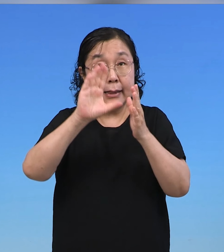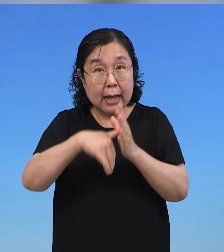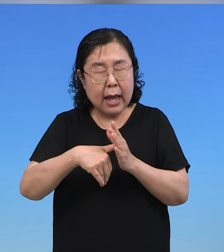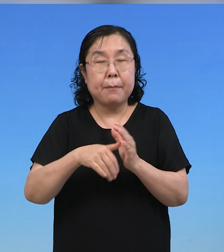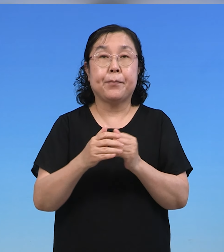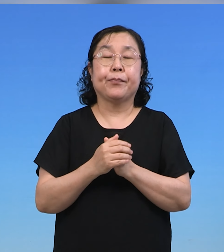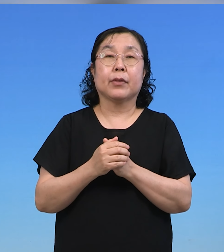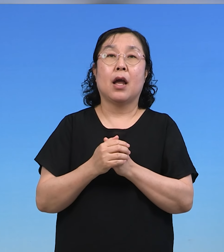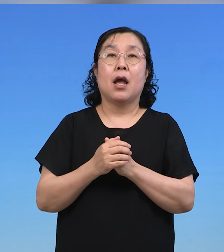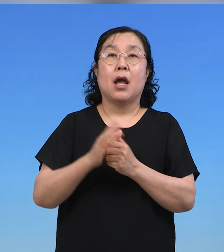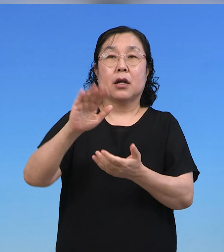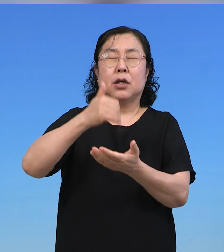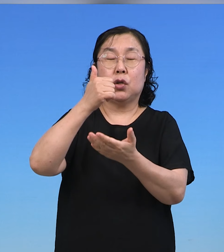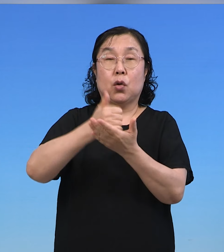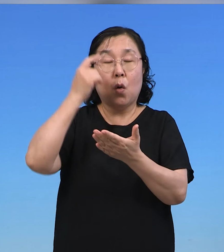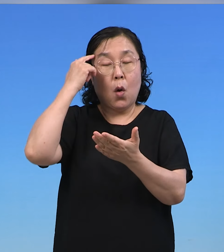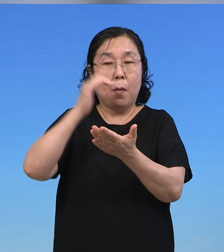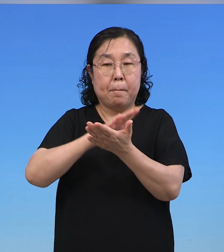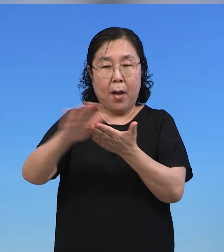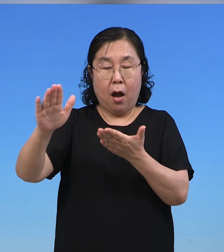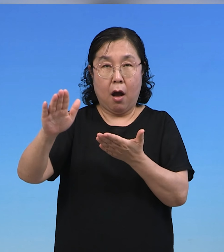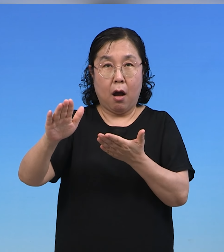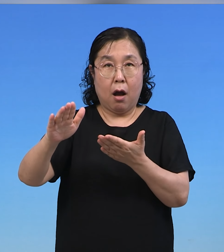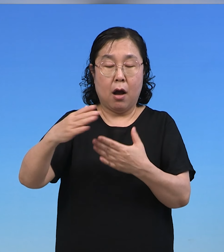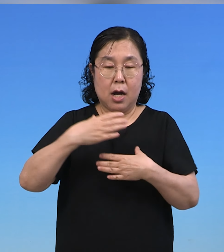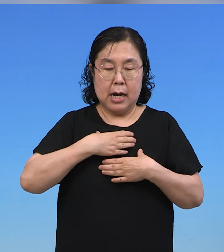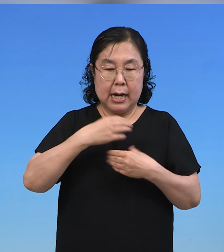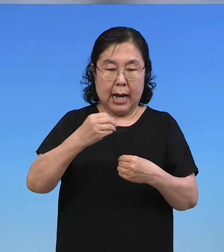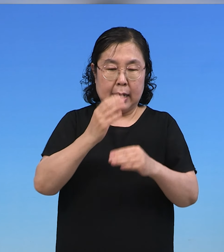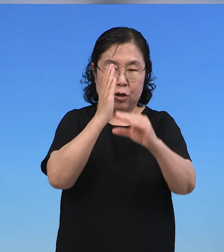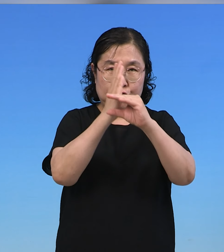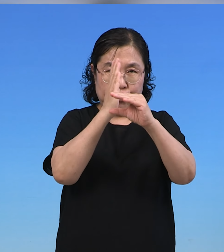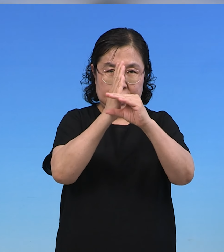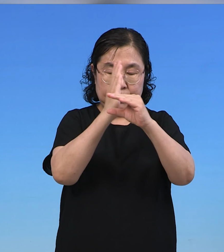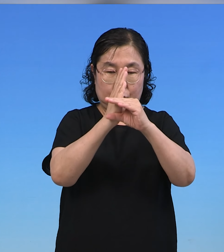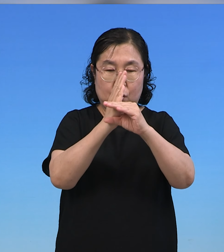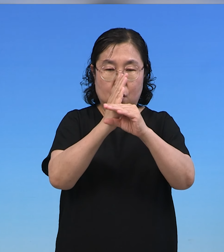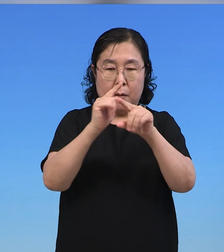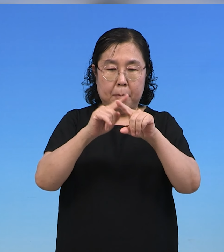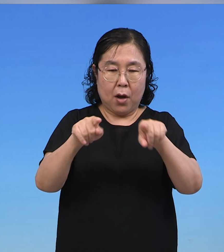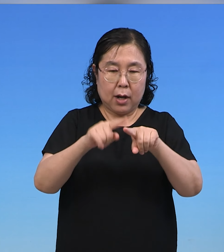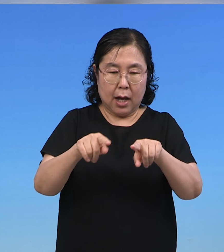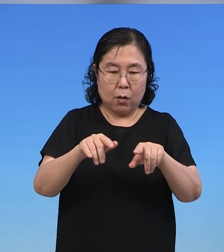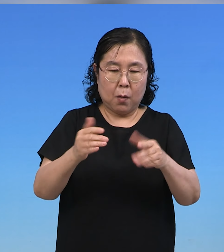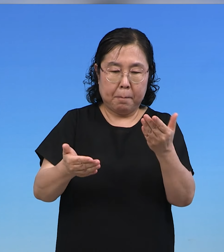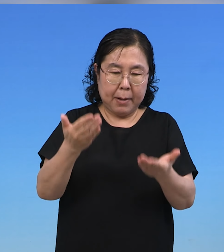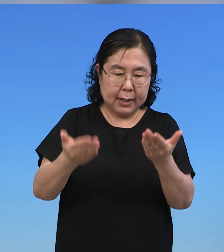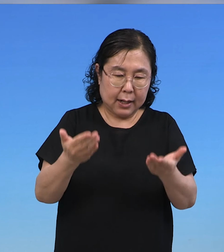그리스도의 평강의 기준으로 이것이 판단되도록 해라는 이 이야기입니다.